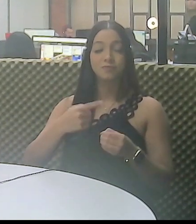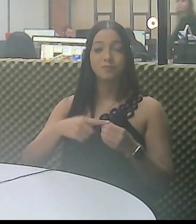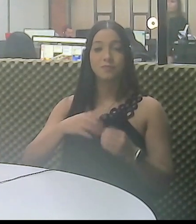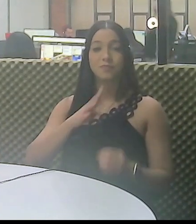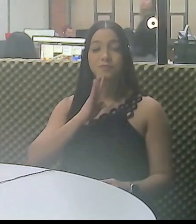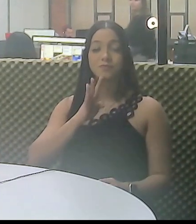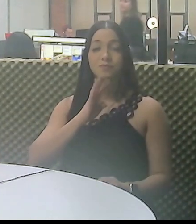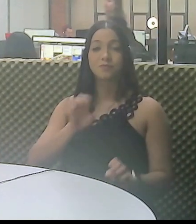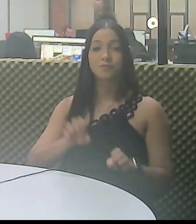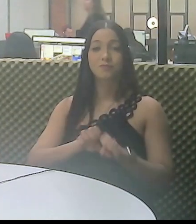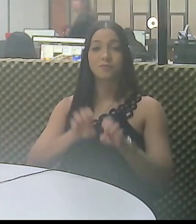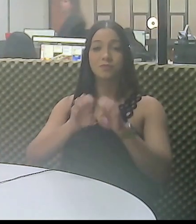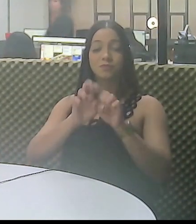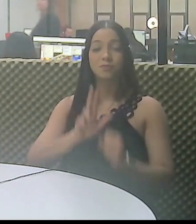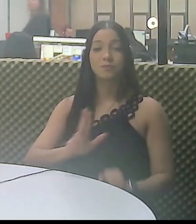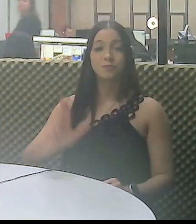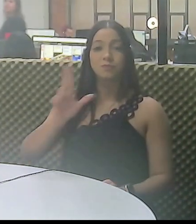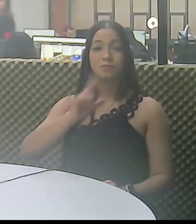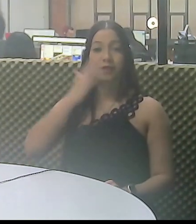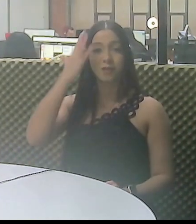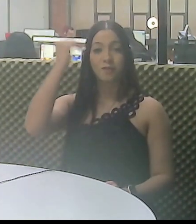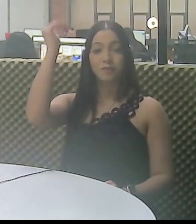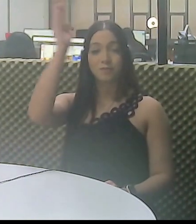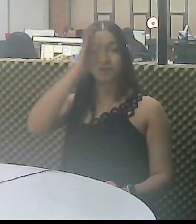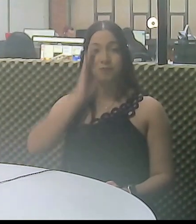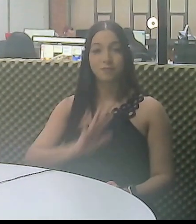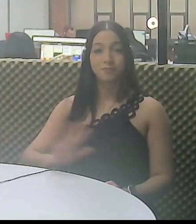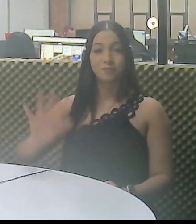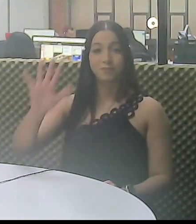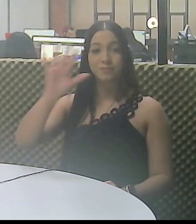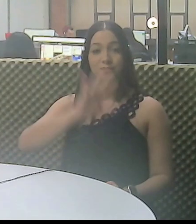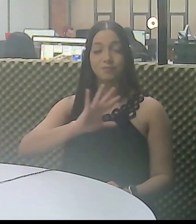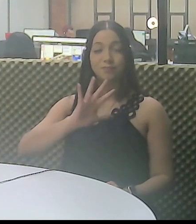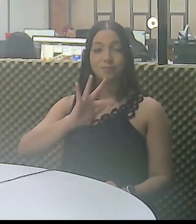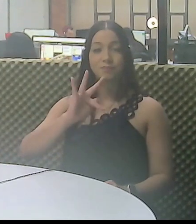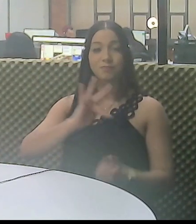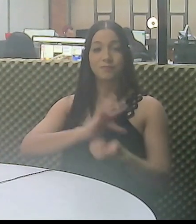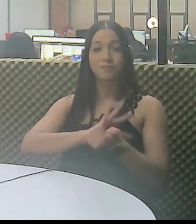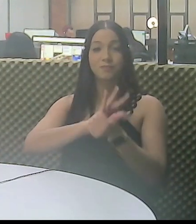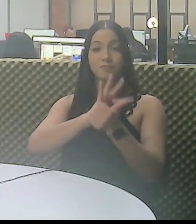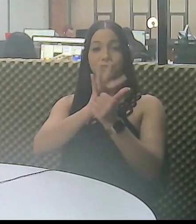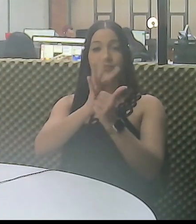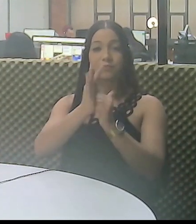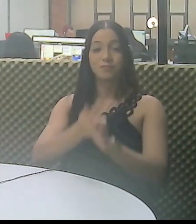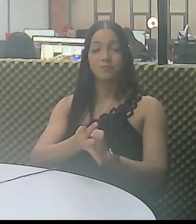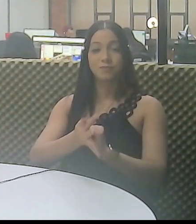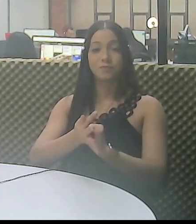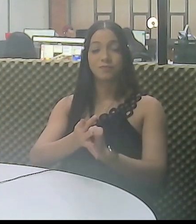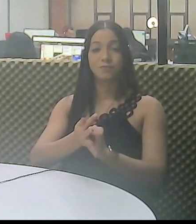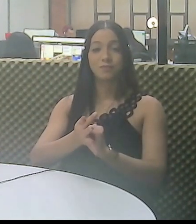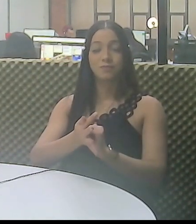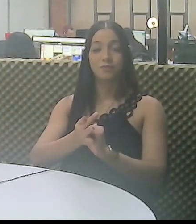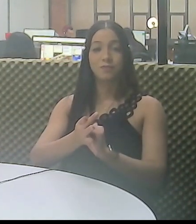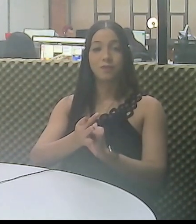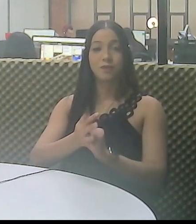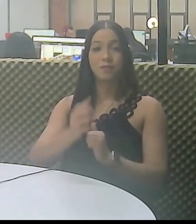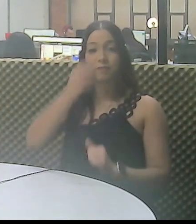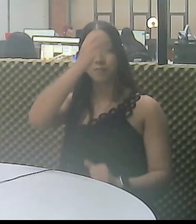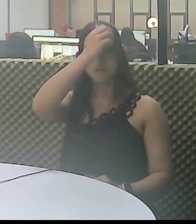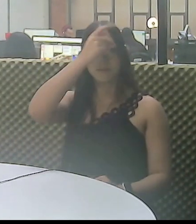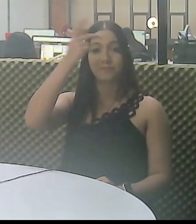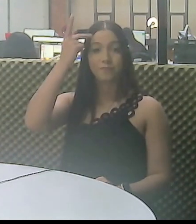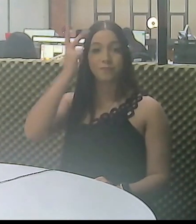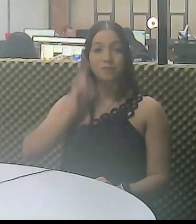estrutura esportiva de Uberlândia, que é destaque nacional. Por meio da Fundação Uberlandense do Turismo, Esporte e Lazer, a FUTEL, a Prefeitura